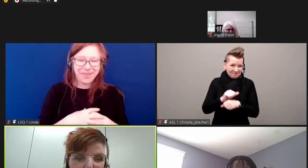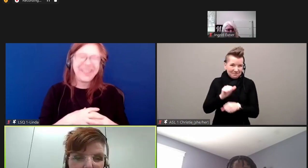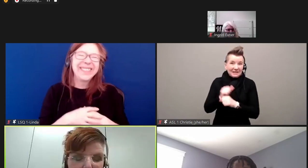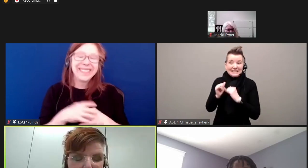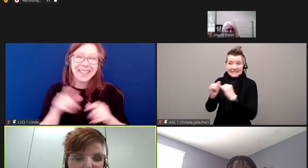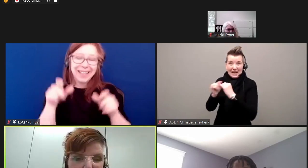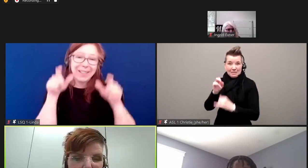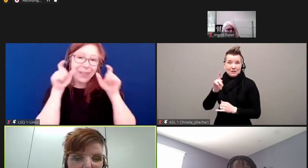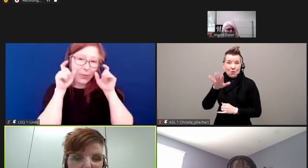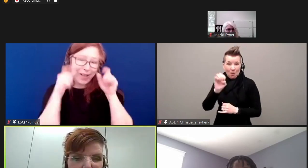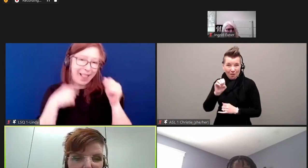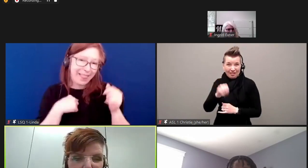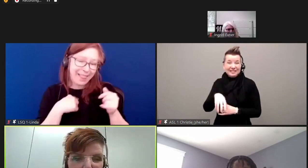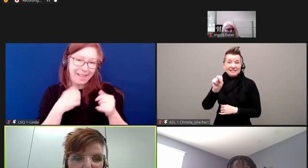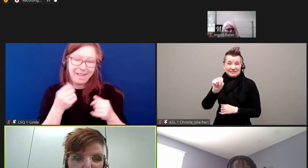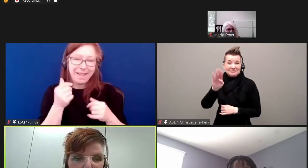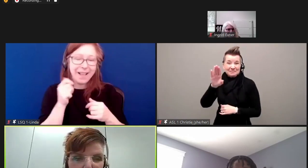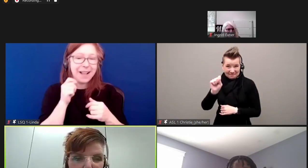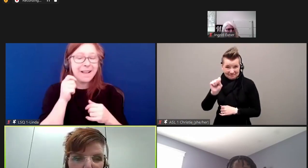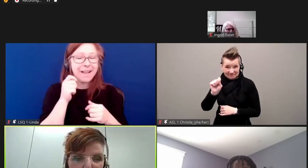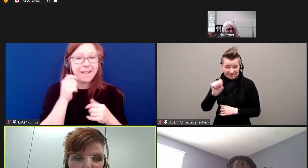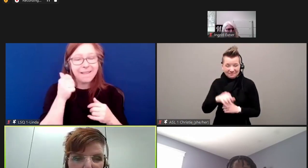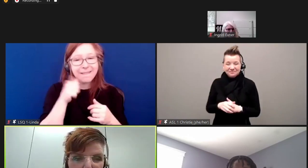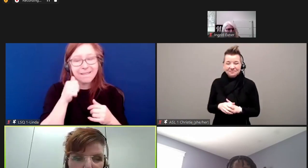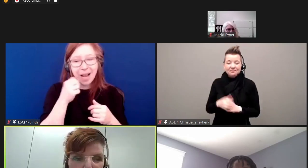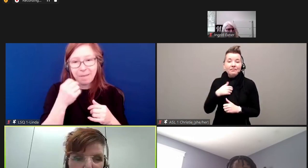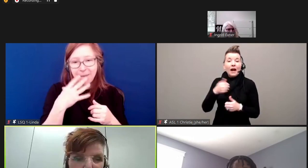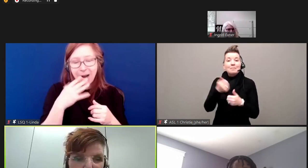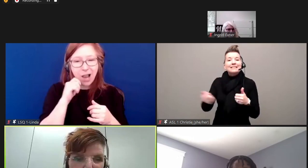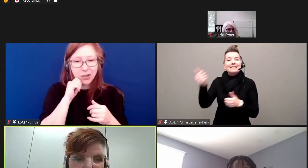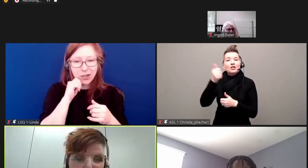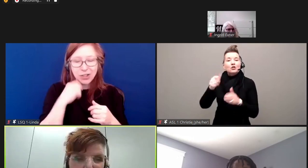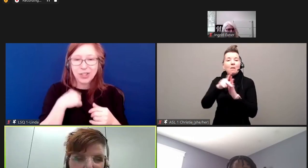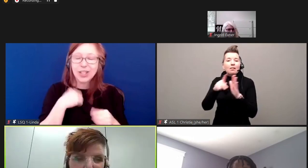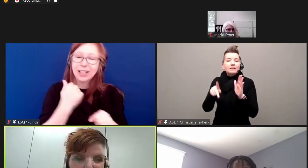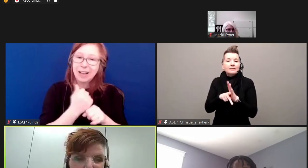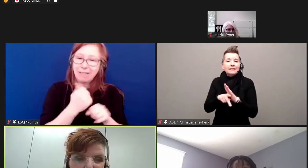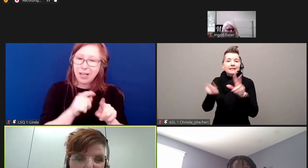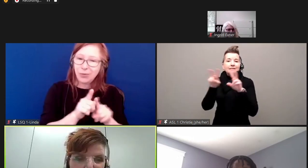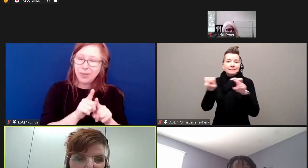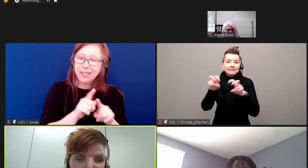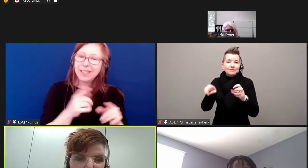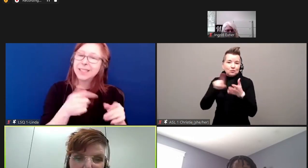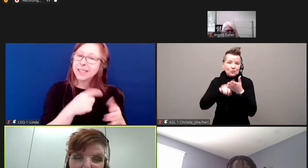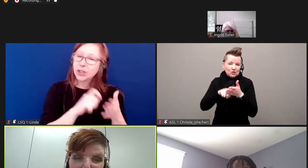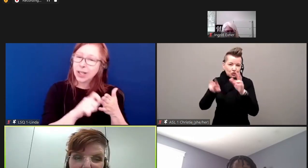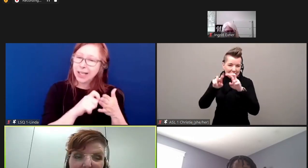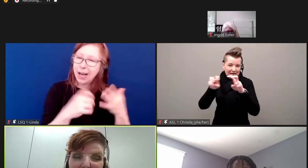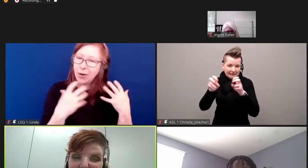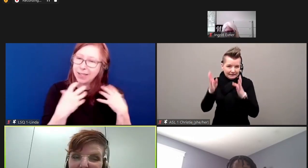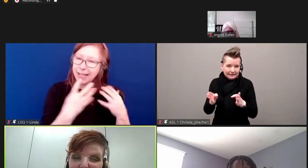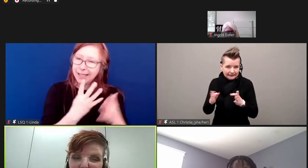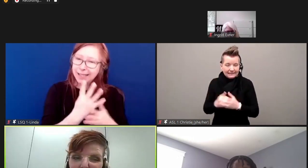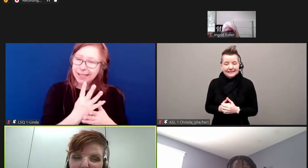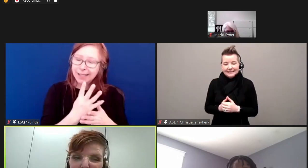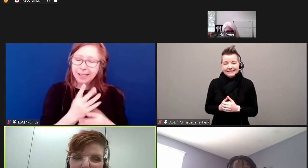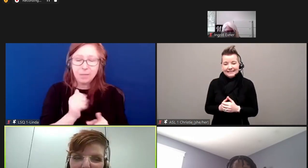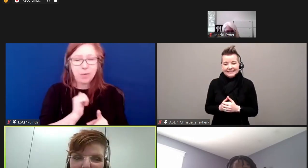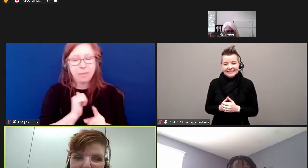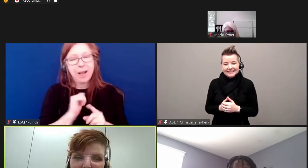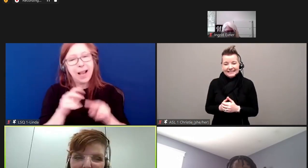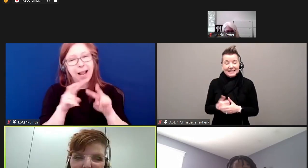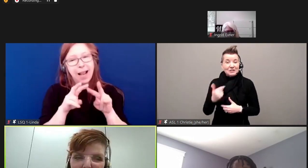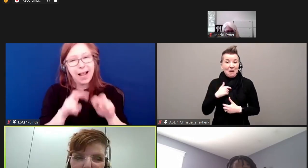Je travaille également pour le secrétariat du Conseil du Trésor. Je suis une analyste en